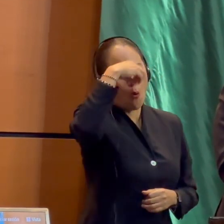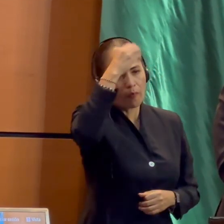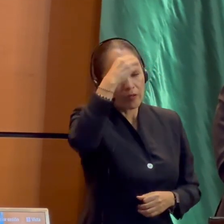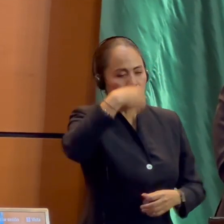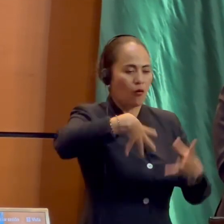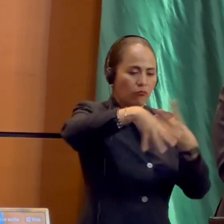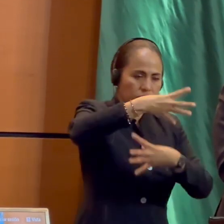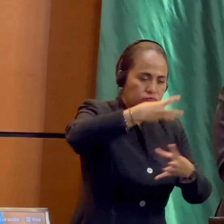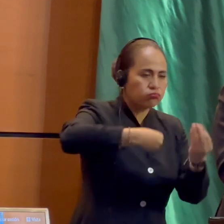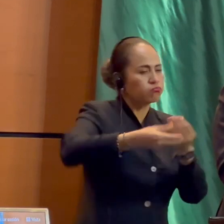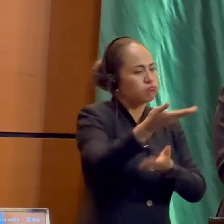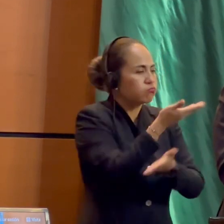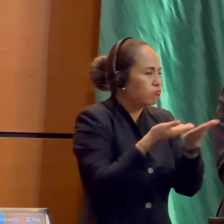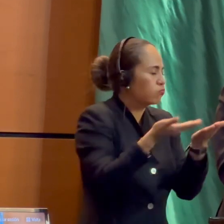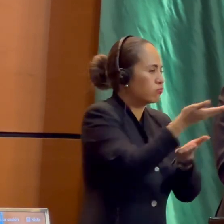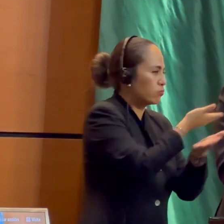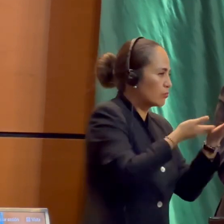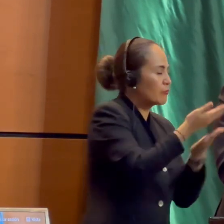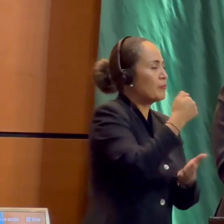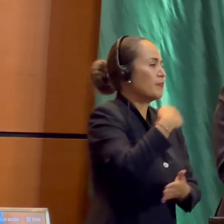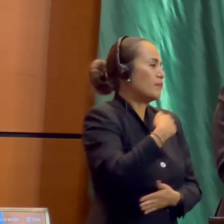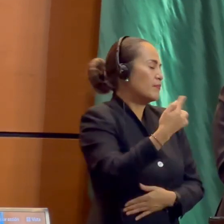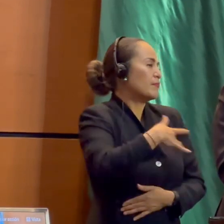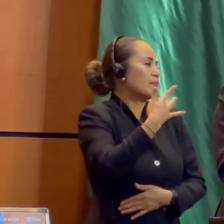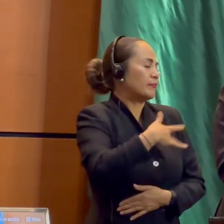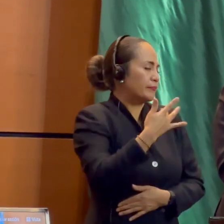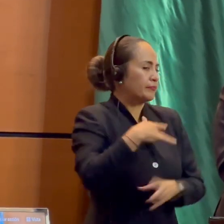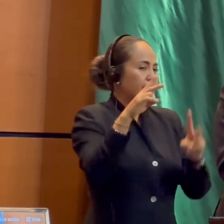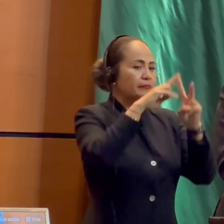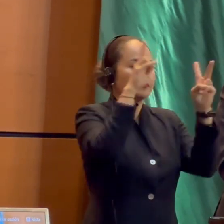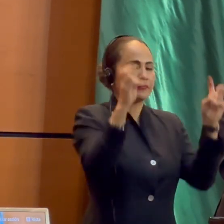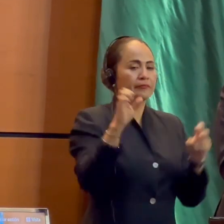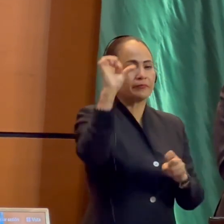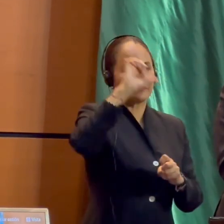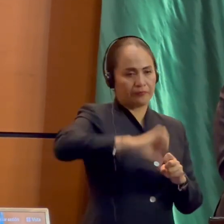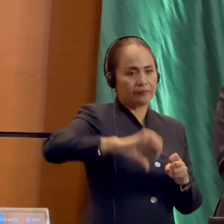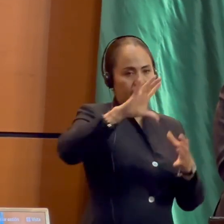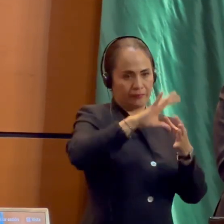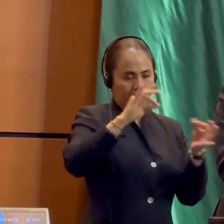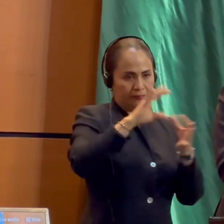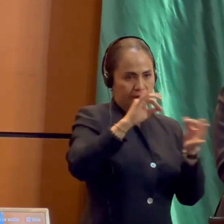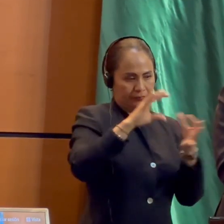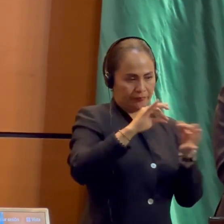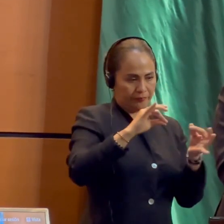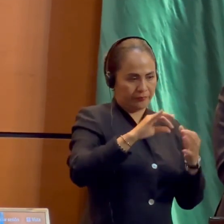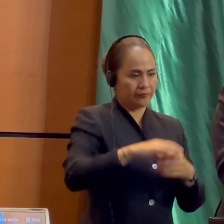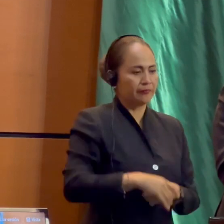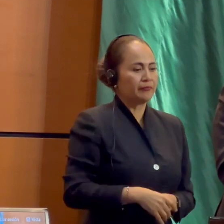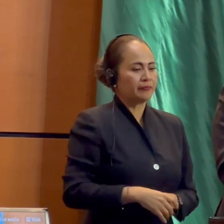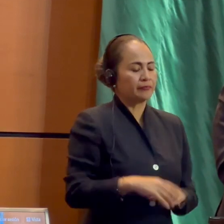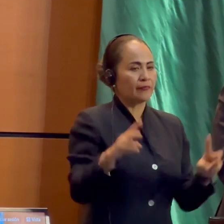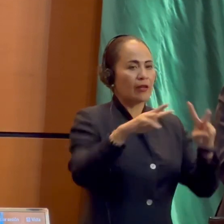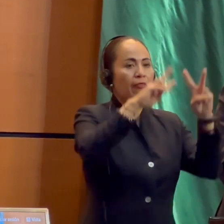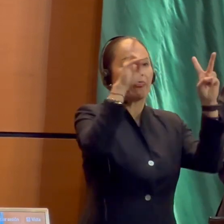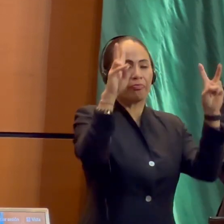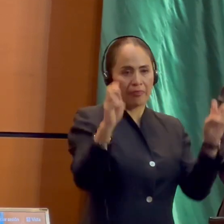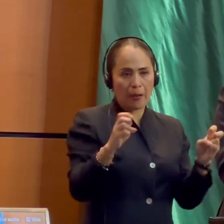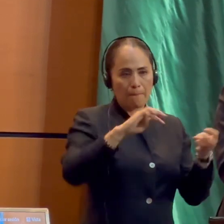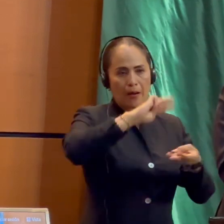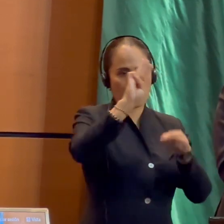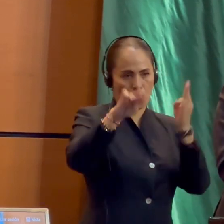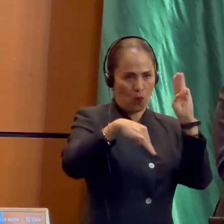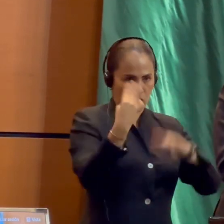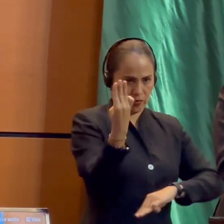くことのできる問題でもあると考えております。ぜひ多くの皆様にもご理解いただき、そしてメキシ